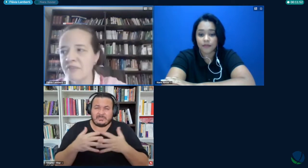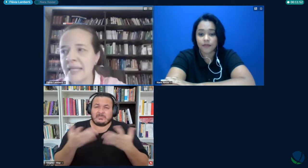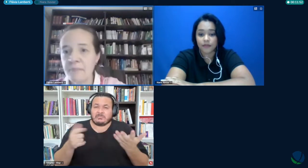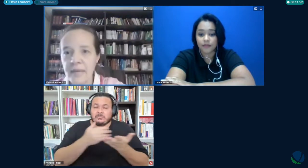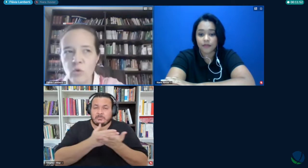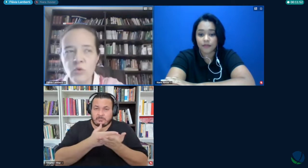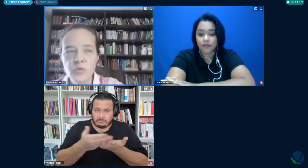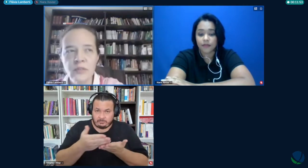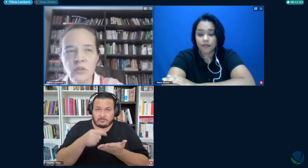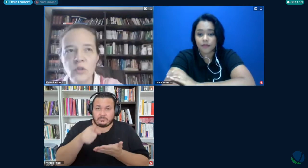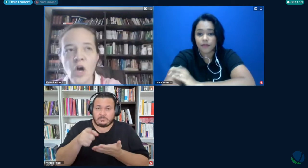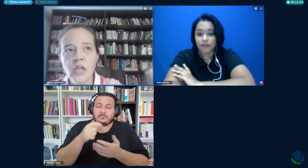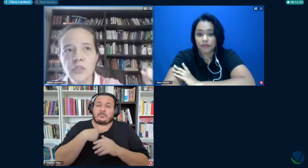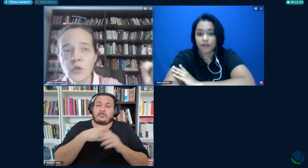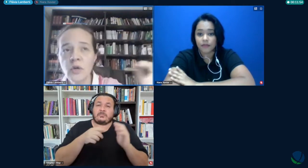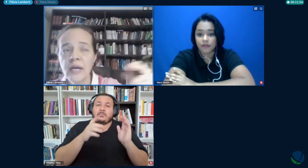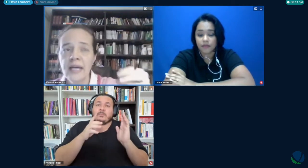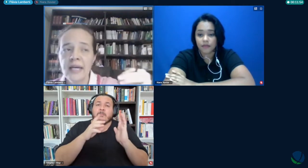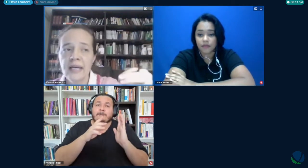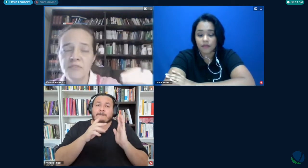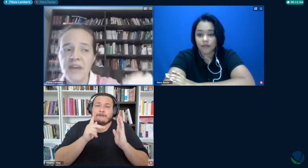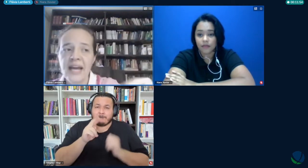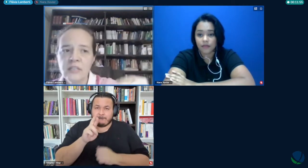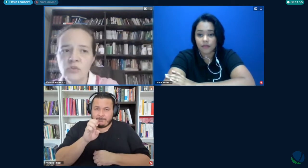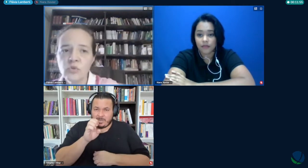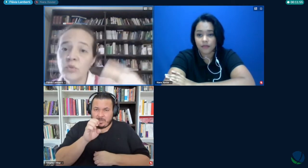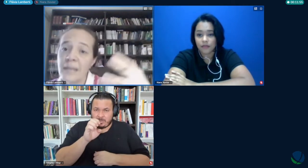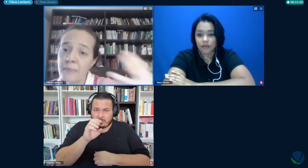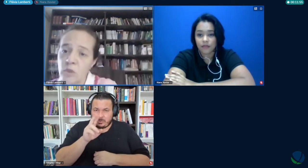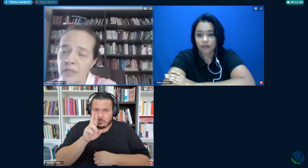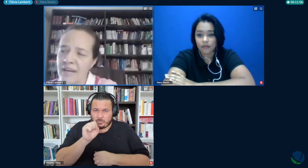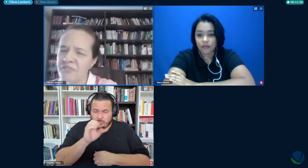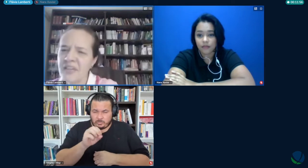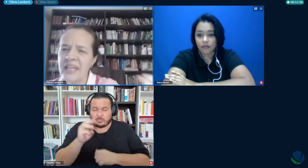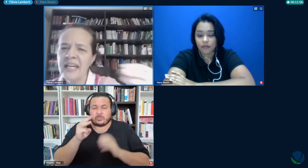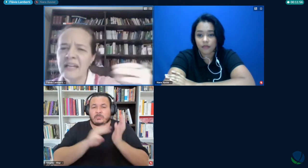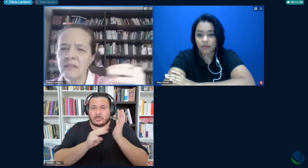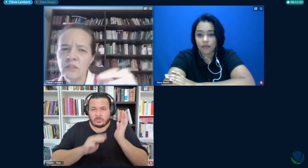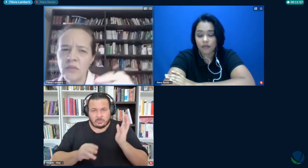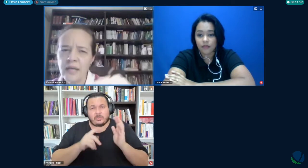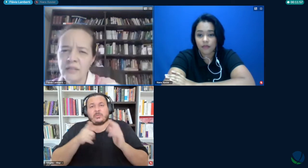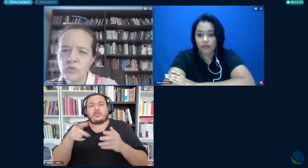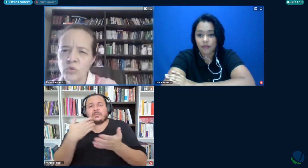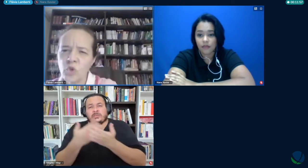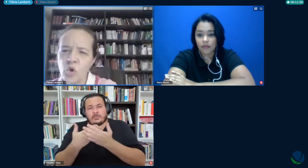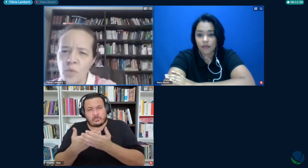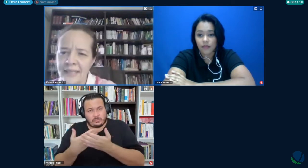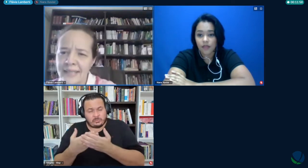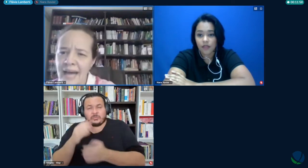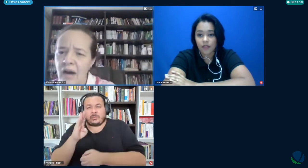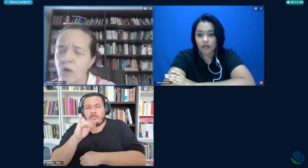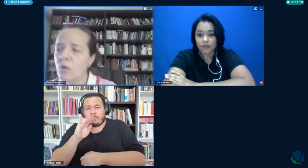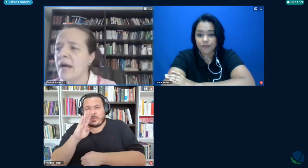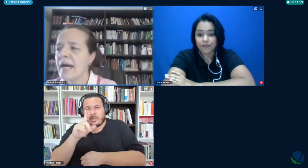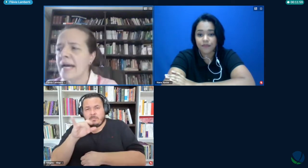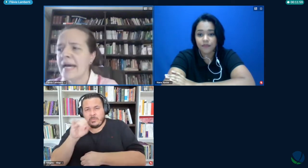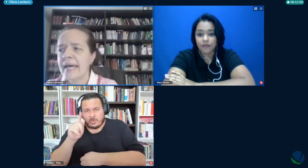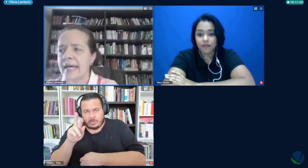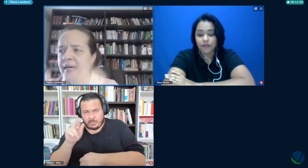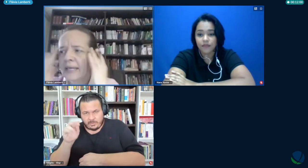No início você fala em percurso metodológico, fala em estudo da bibliografia, estudo documental,